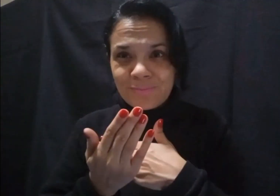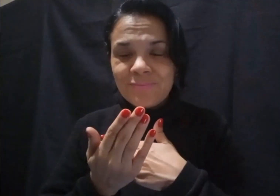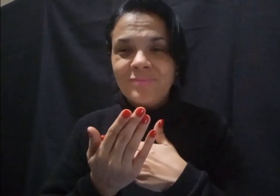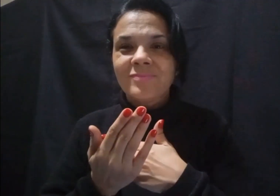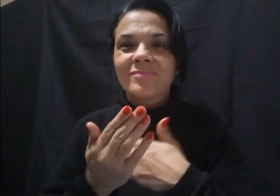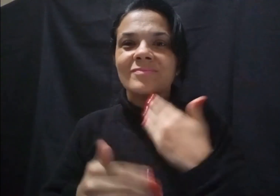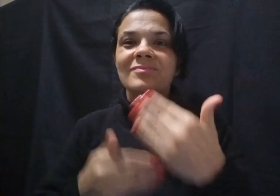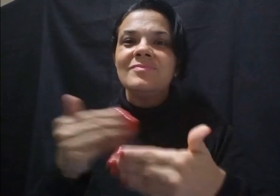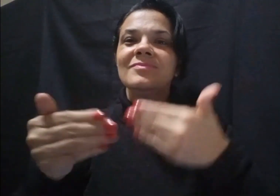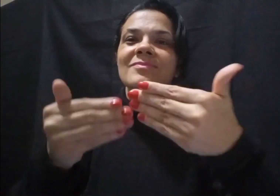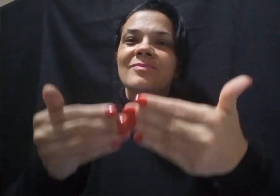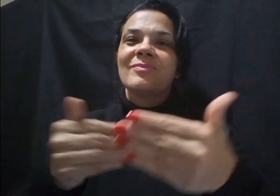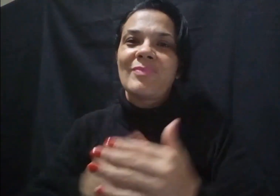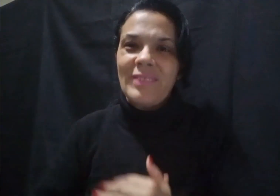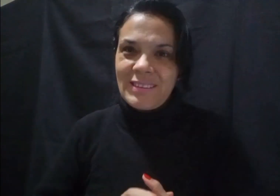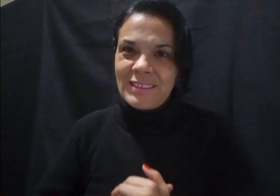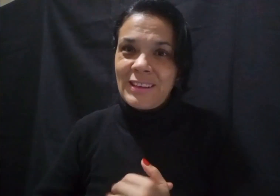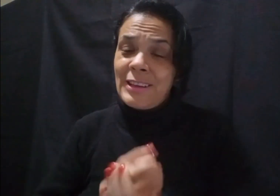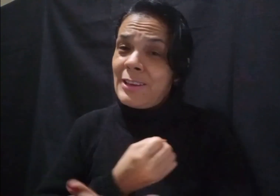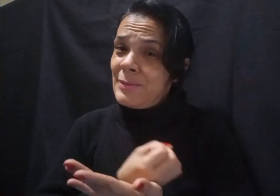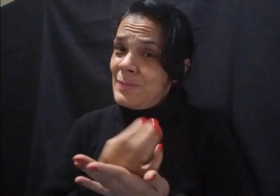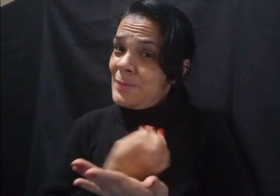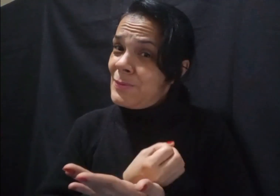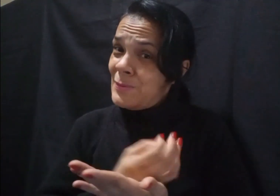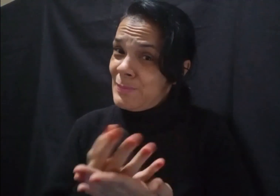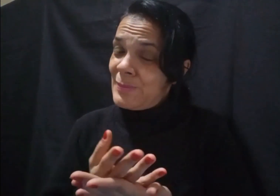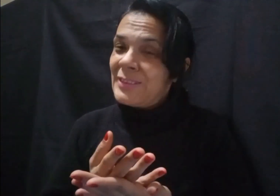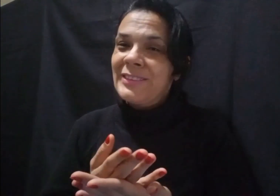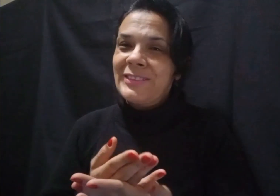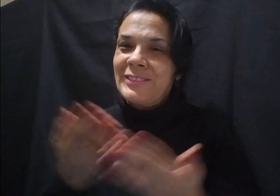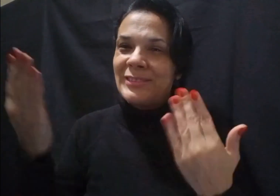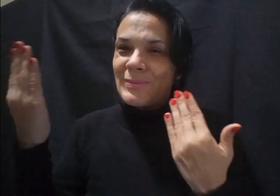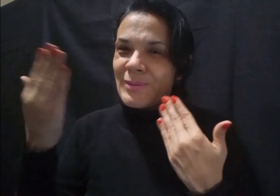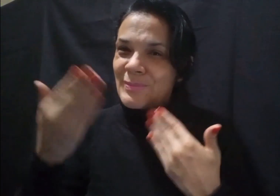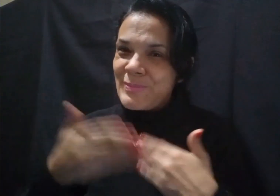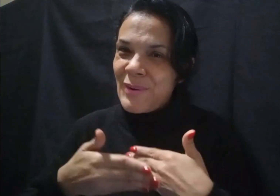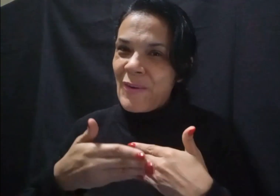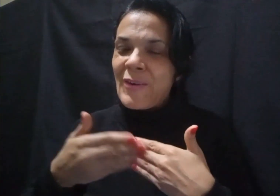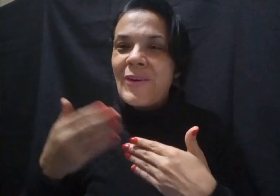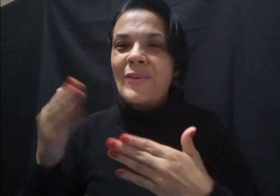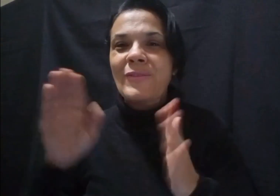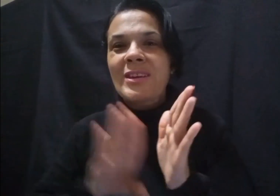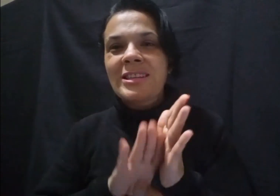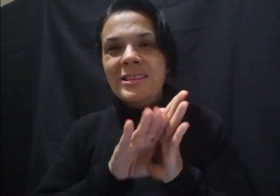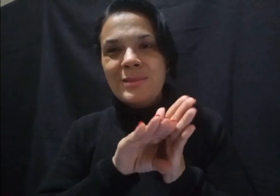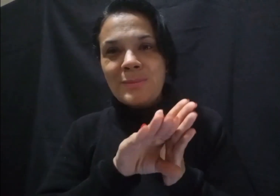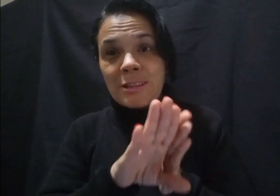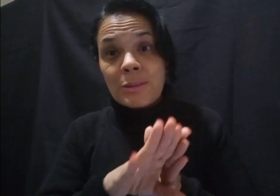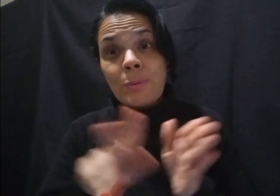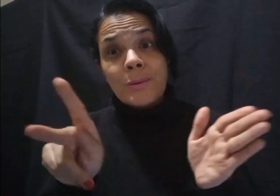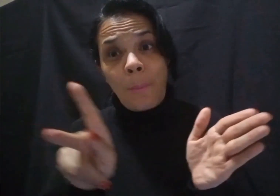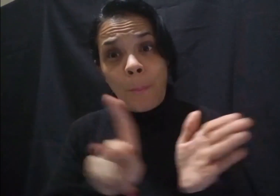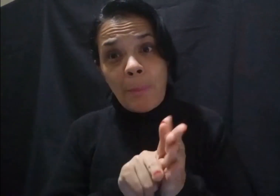locomoção venha. Na doutrina espírita, entendemos que as provas e expiações fazem parte do nosso processo